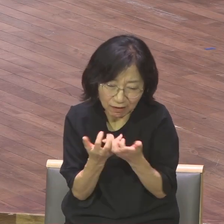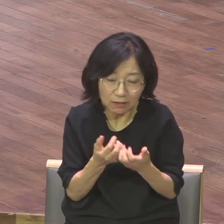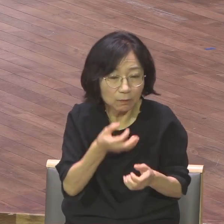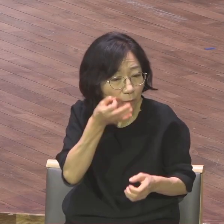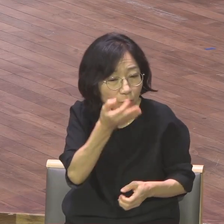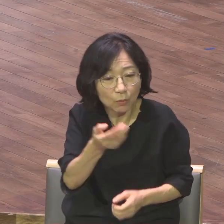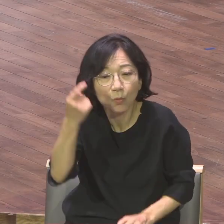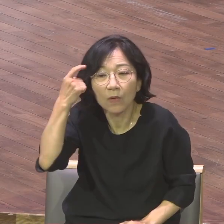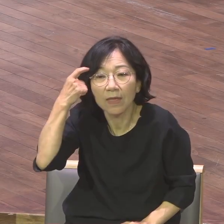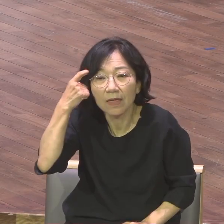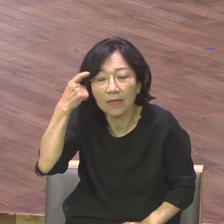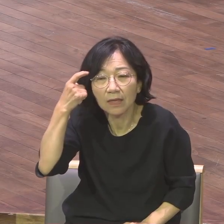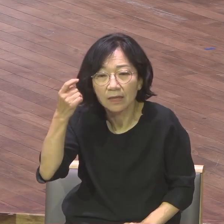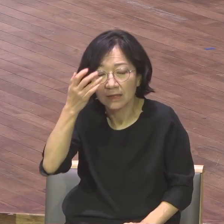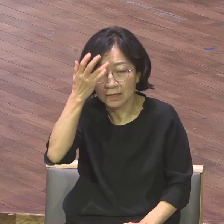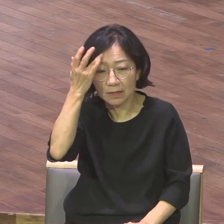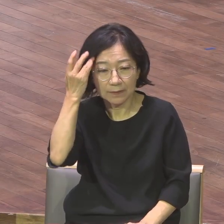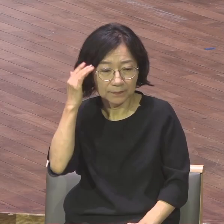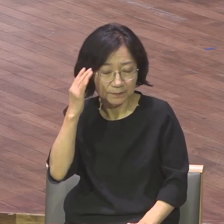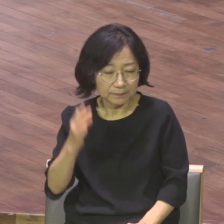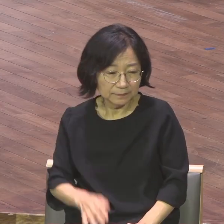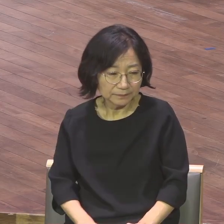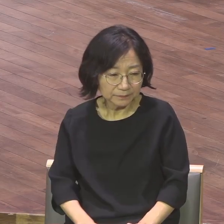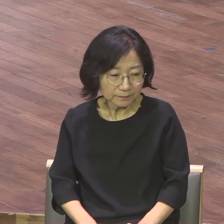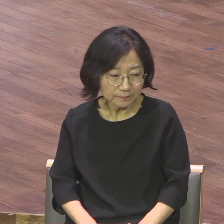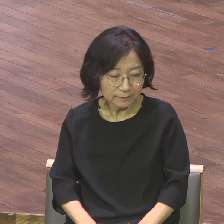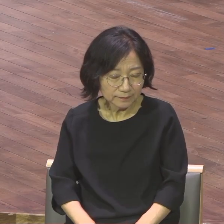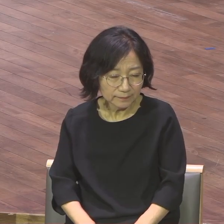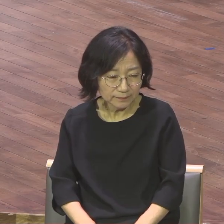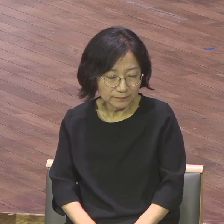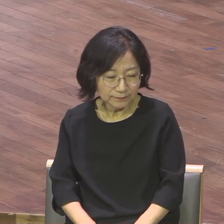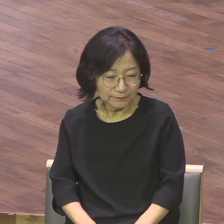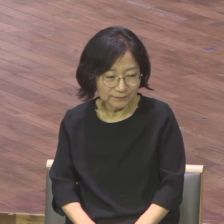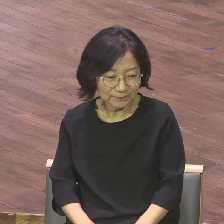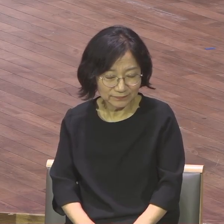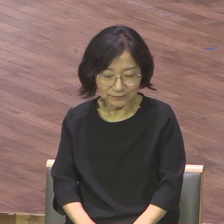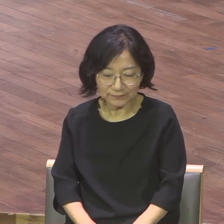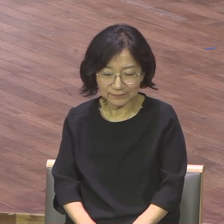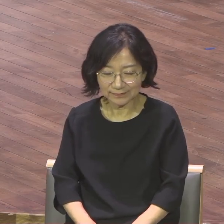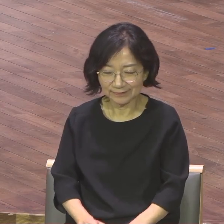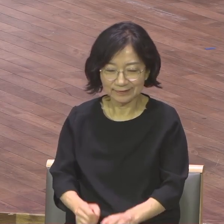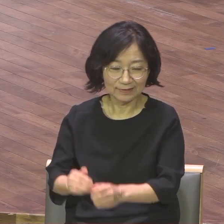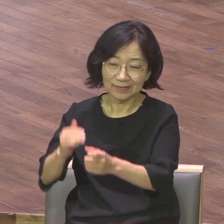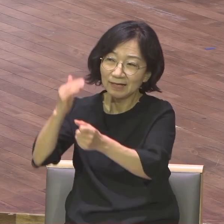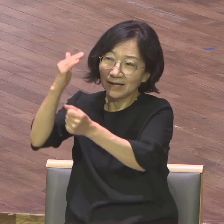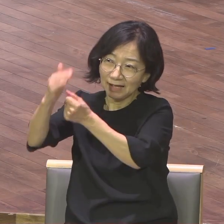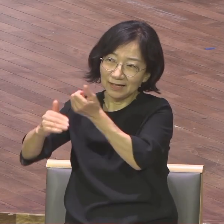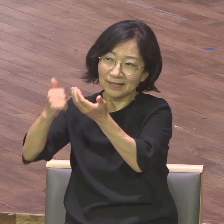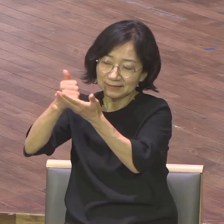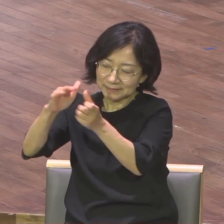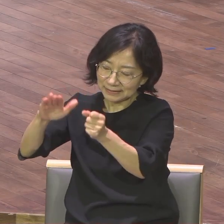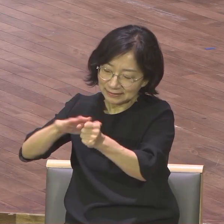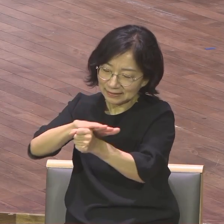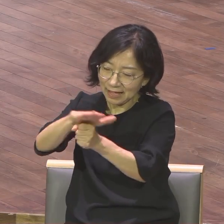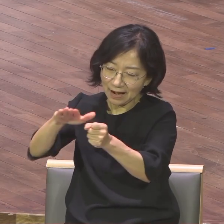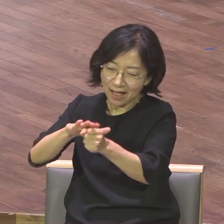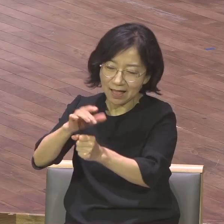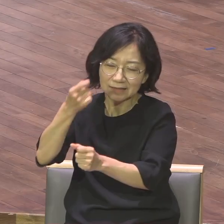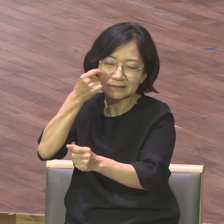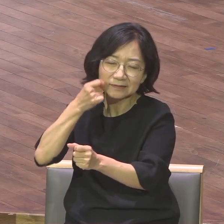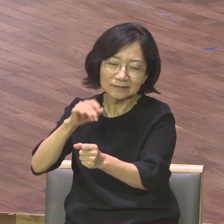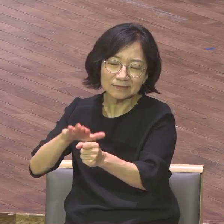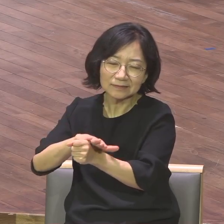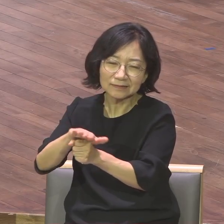그곳을 데려가셨느냐? 그것은 바로 하나님의 사랑과 긍휼이 있었어요.